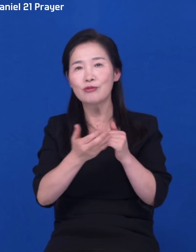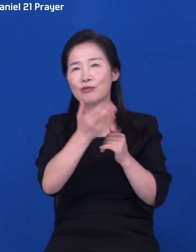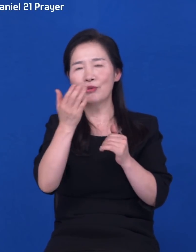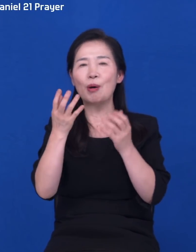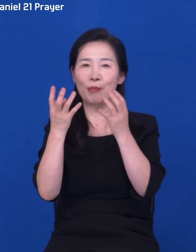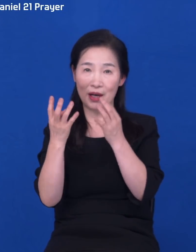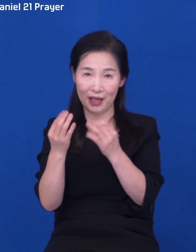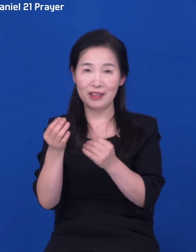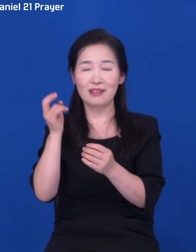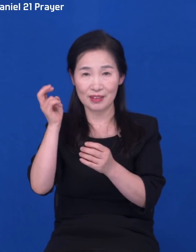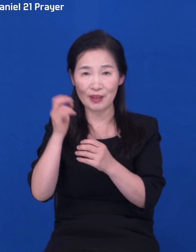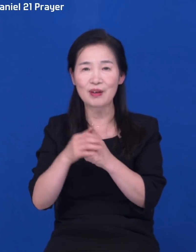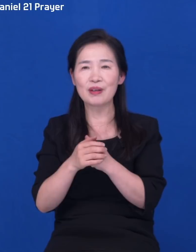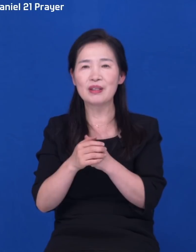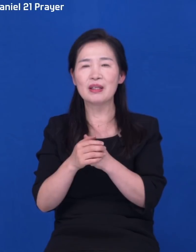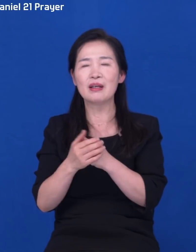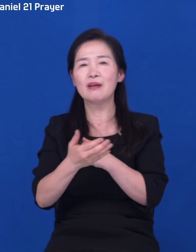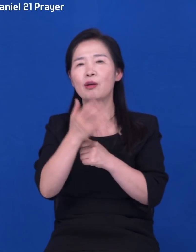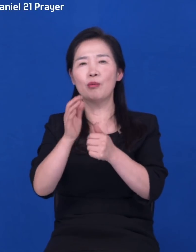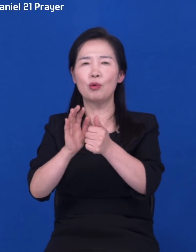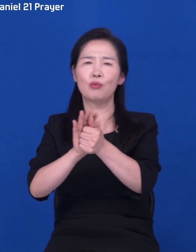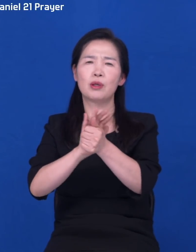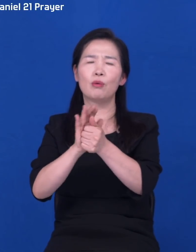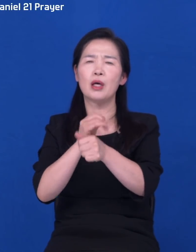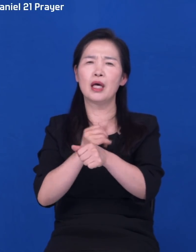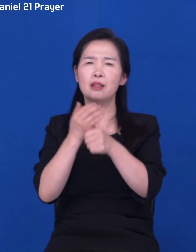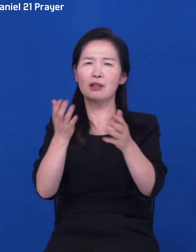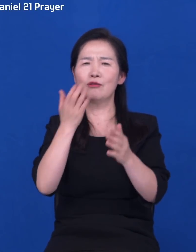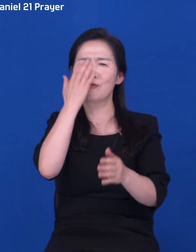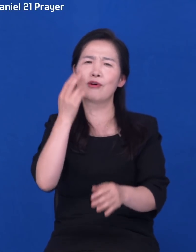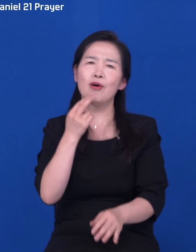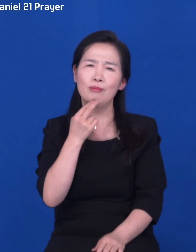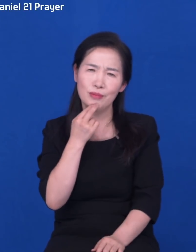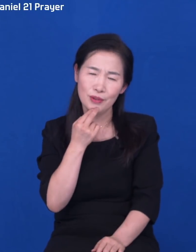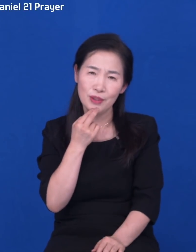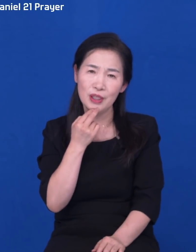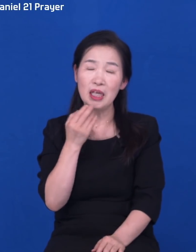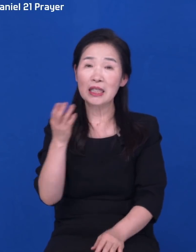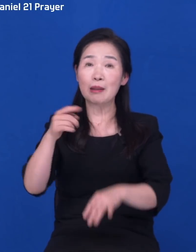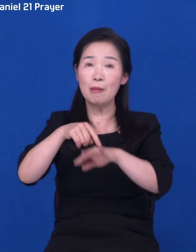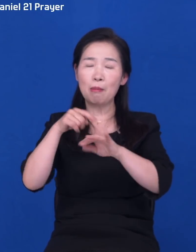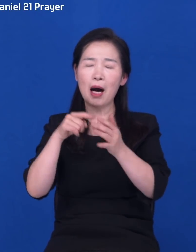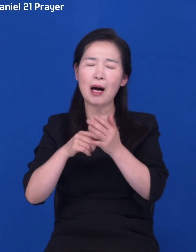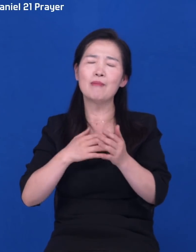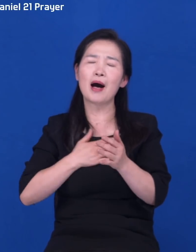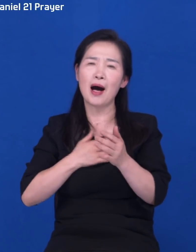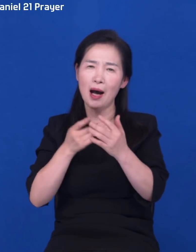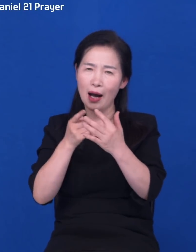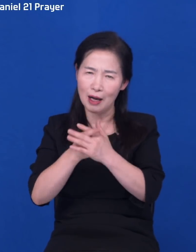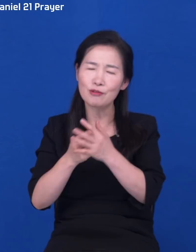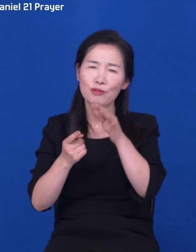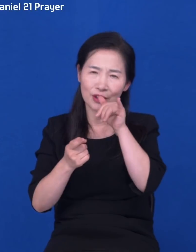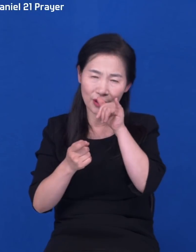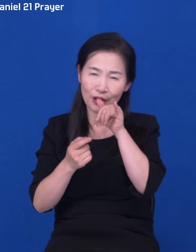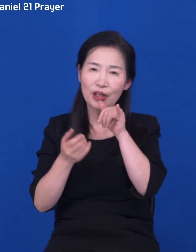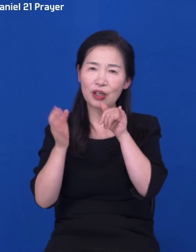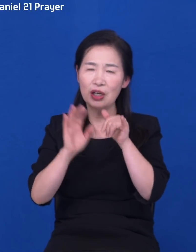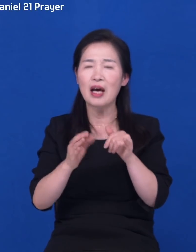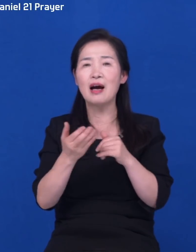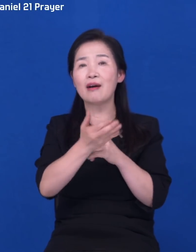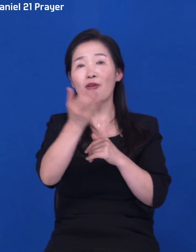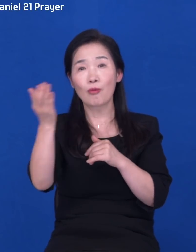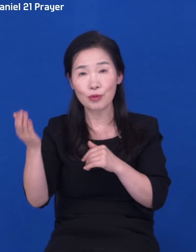저는 한우분들한테 위로를 해드릴 수가 없어요. 그 마음을 알아는 드릴 수 있지만 하지만 한우분들 가장 중요한 건